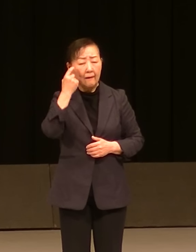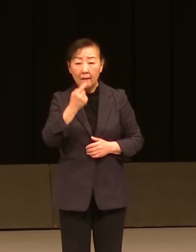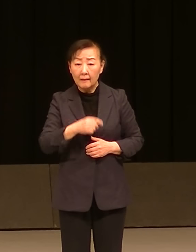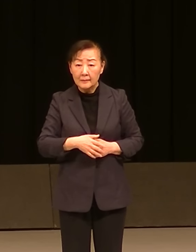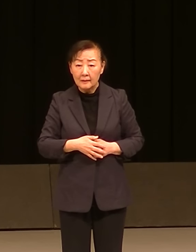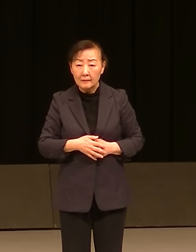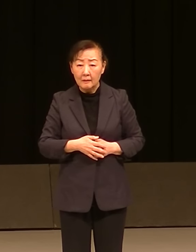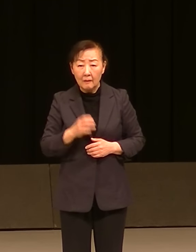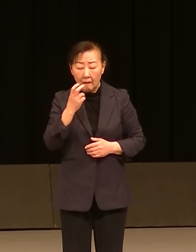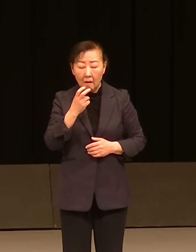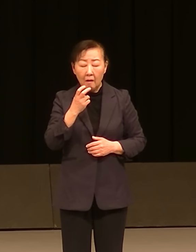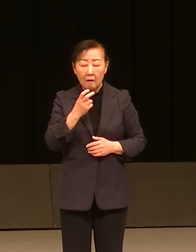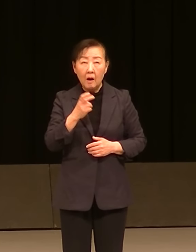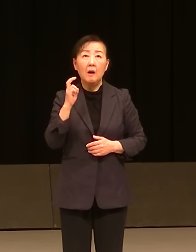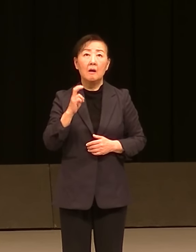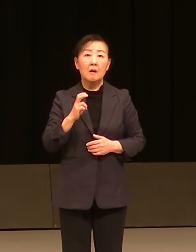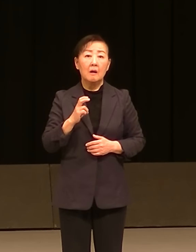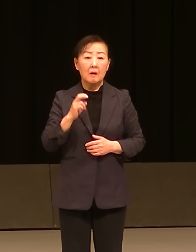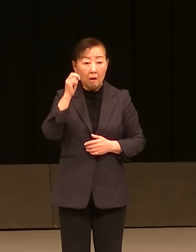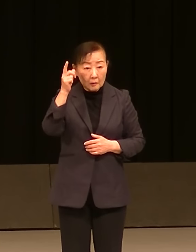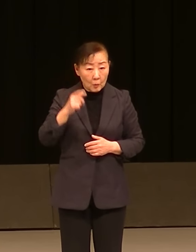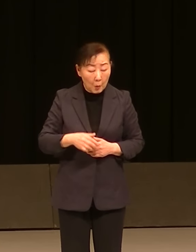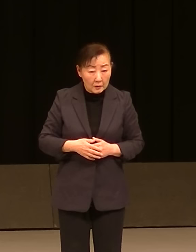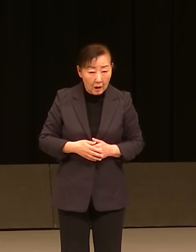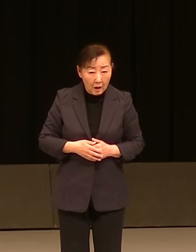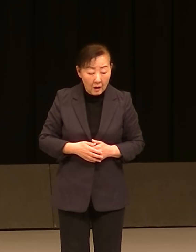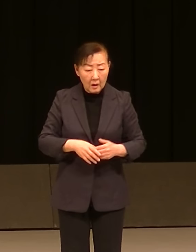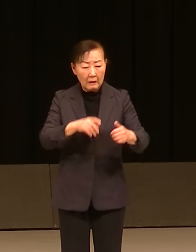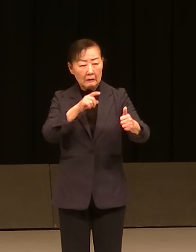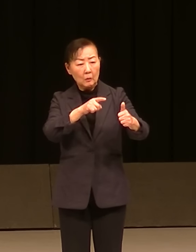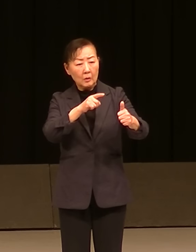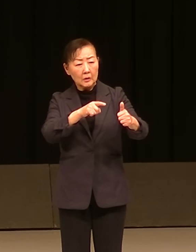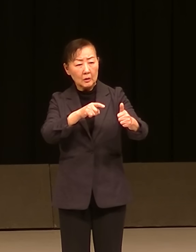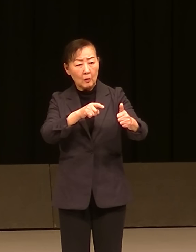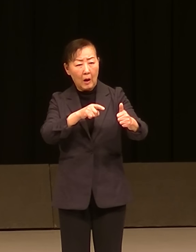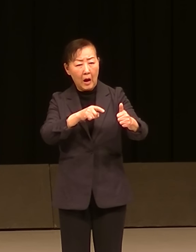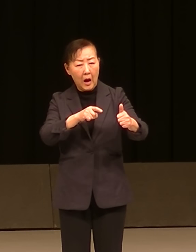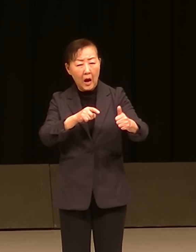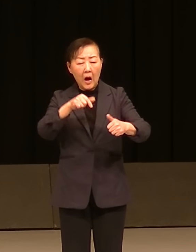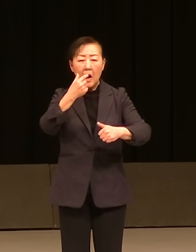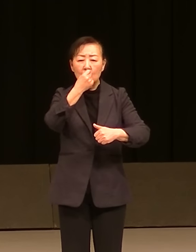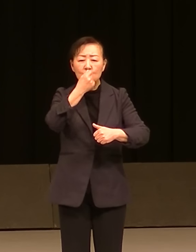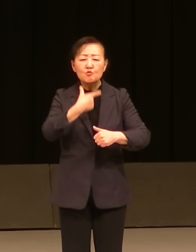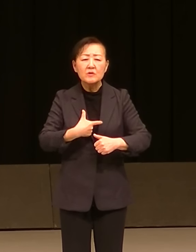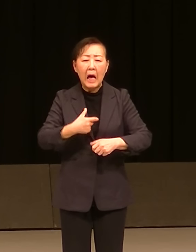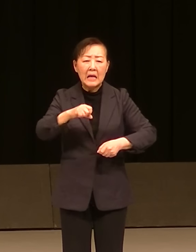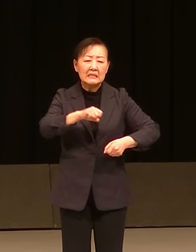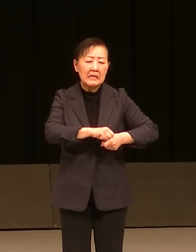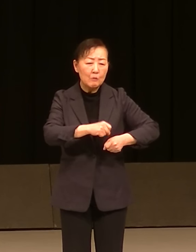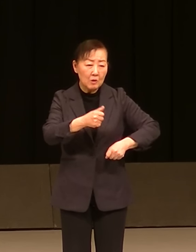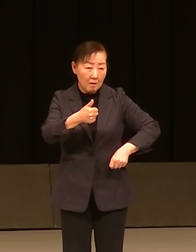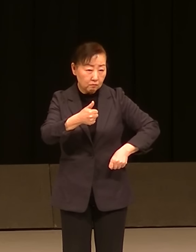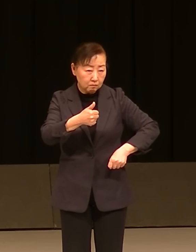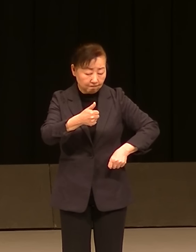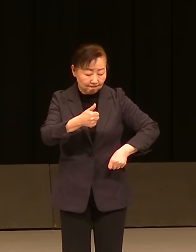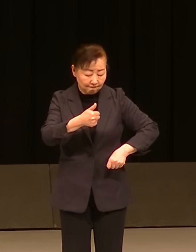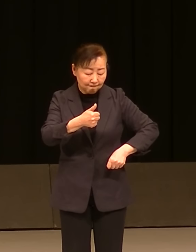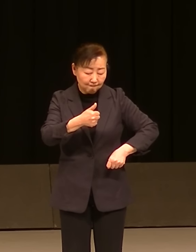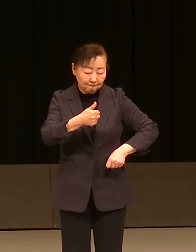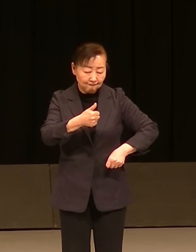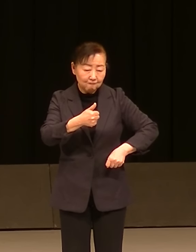はたと思いつきましたのが、こいつは船侍だ、ということに今気がついた